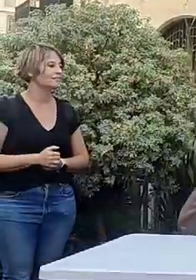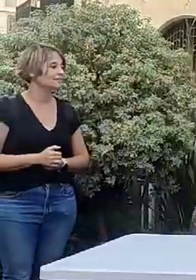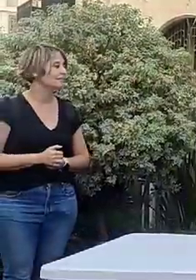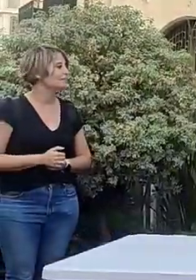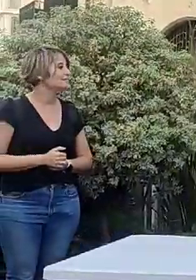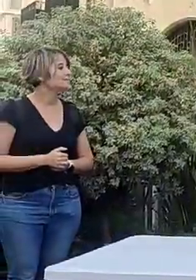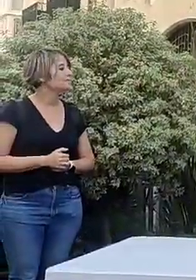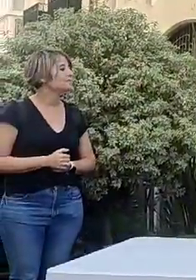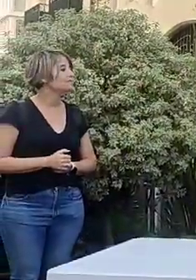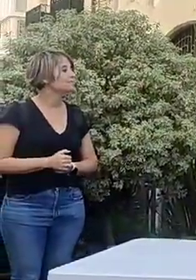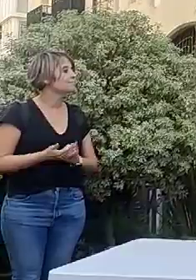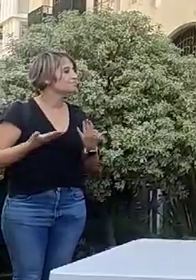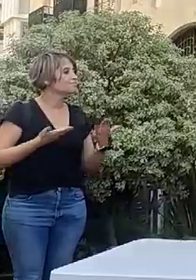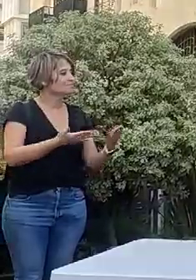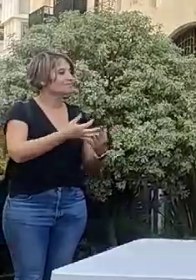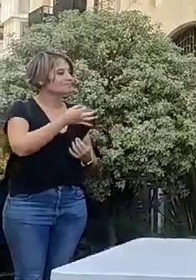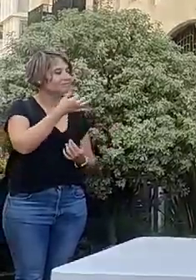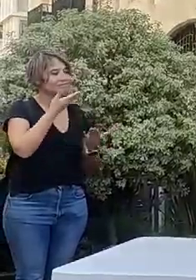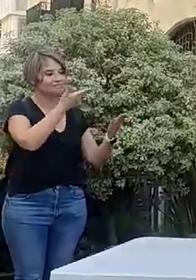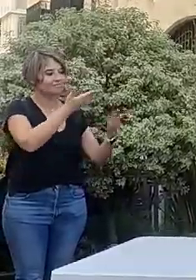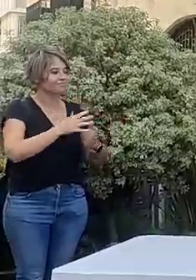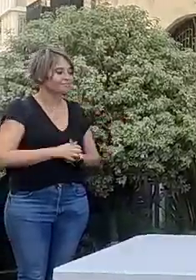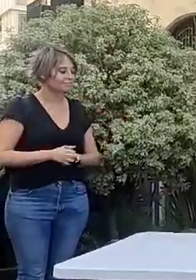María, si quieres dar unas palabras. Bueno, primero.